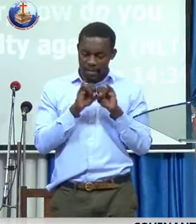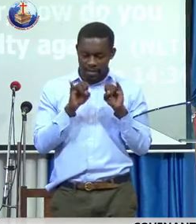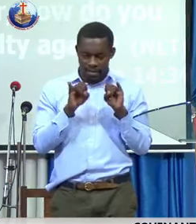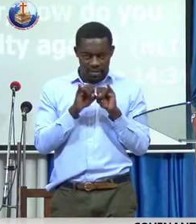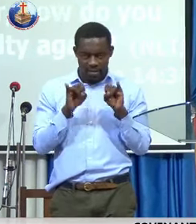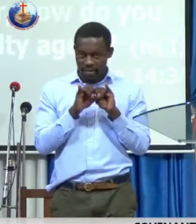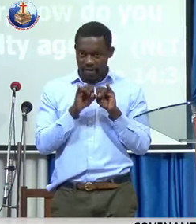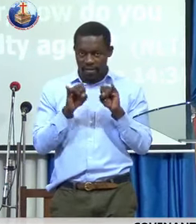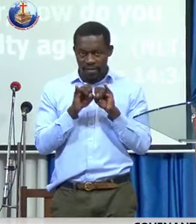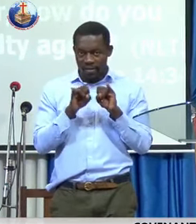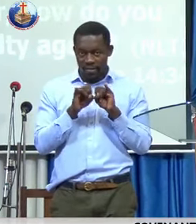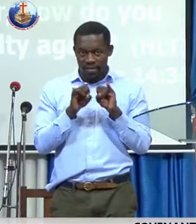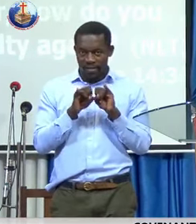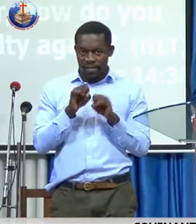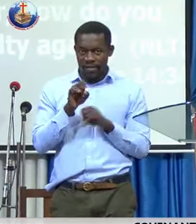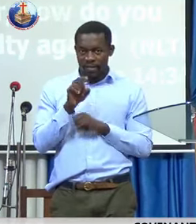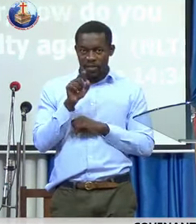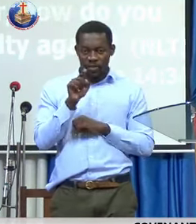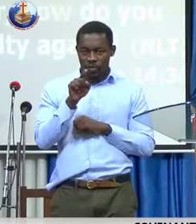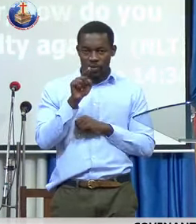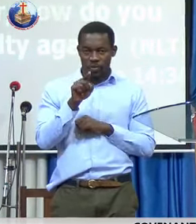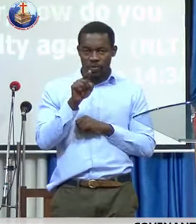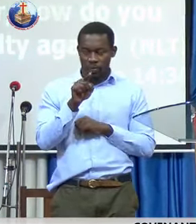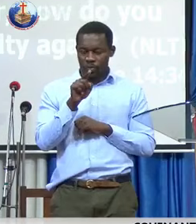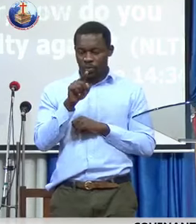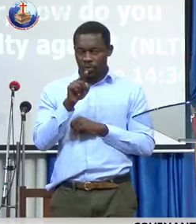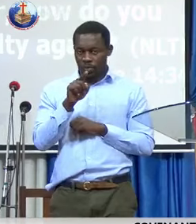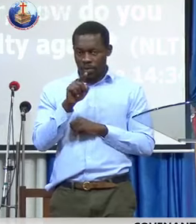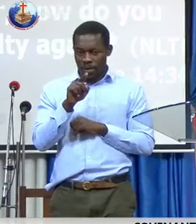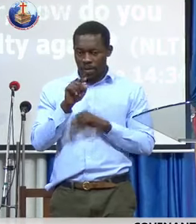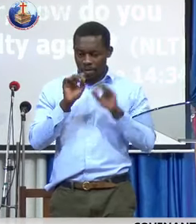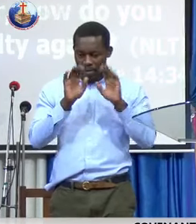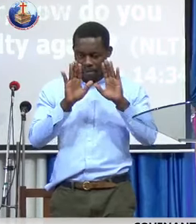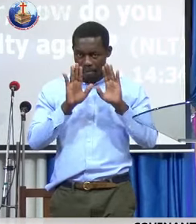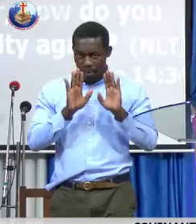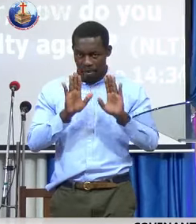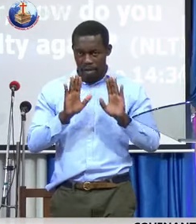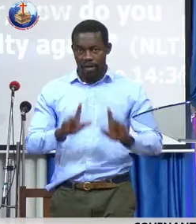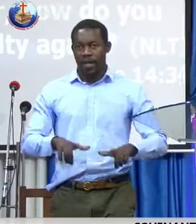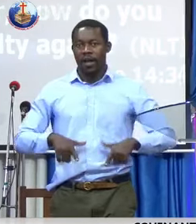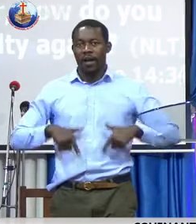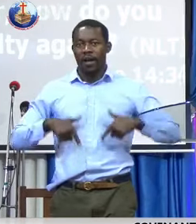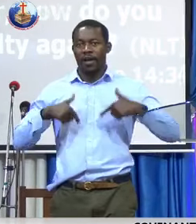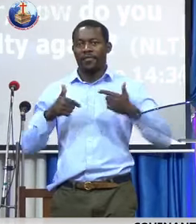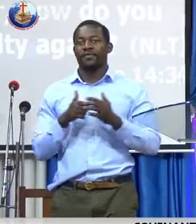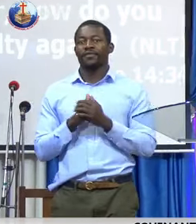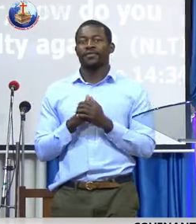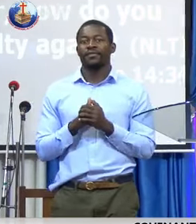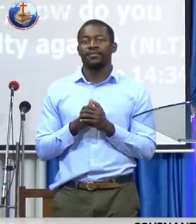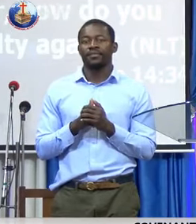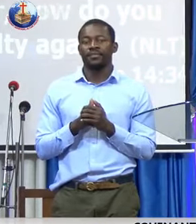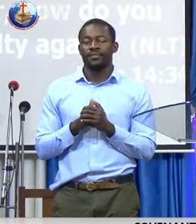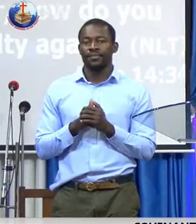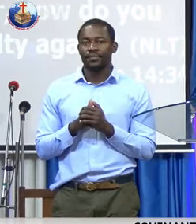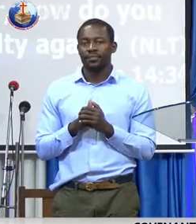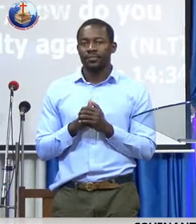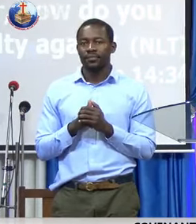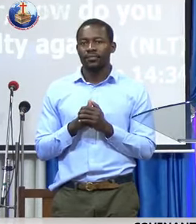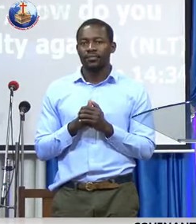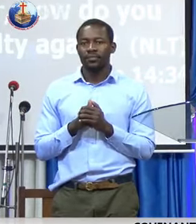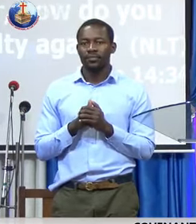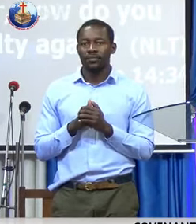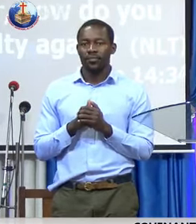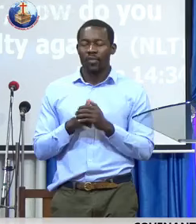us being the effects to life. Alikuwa anaongea kwamba sisi ndio viwezesho vya uhai. Try tasting some